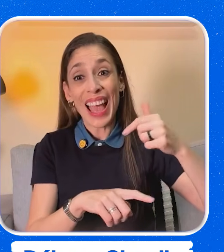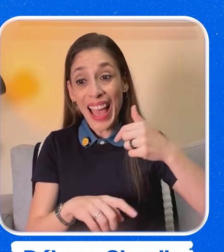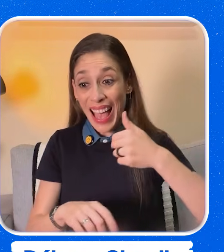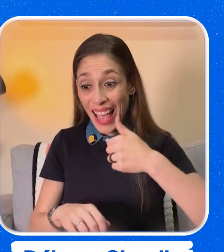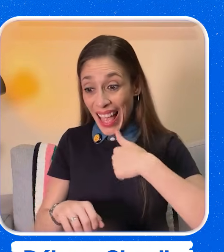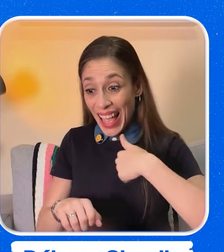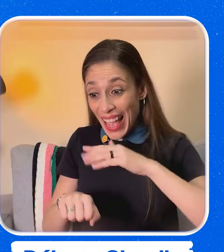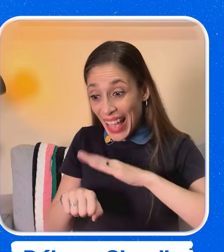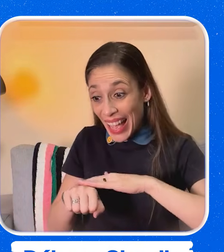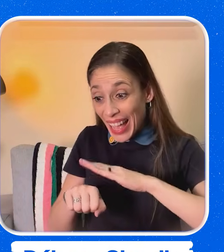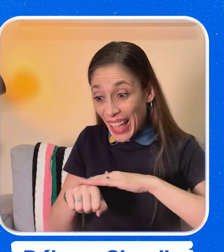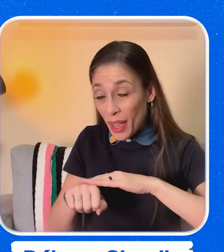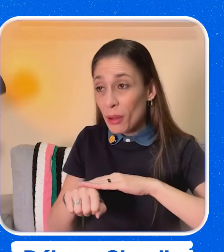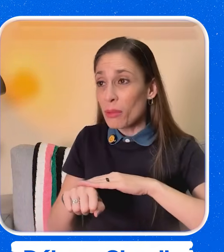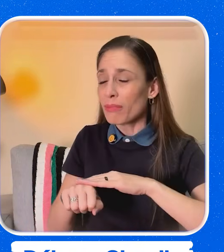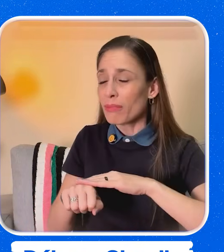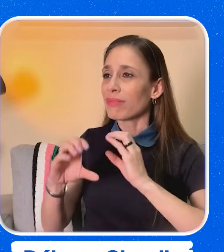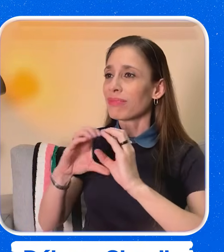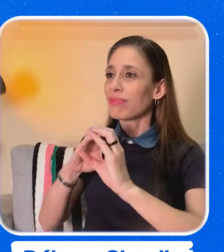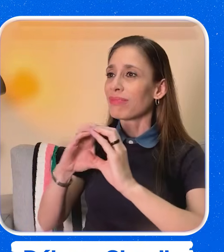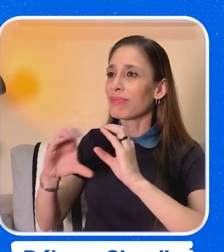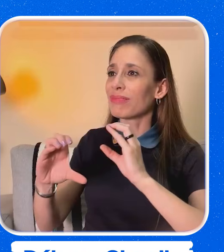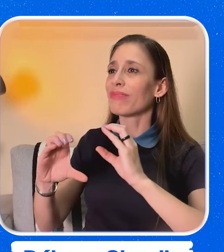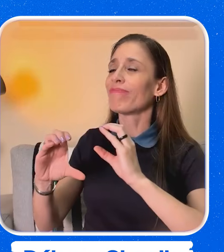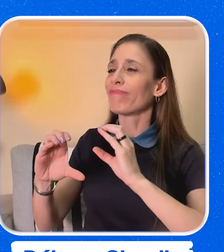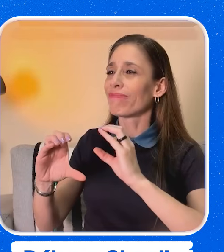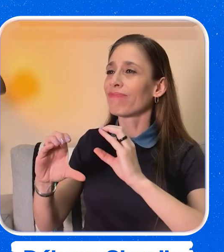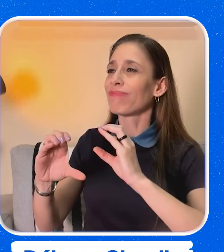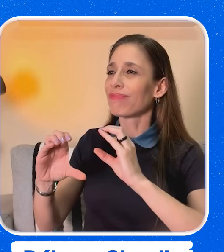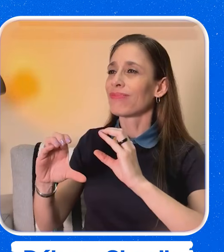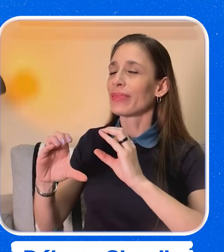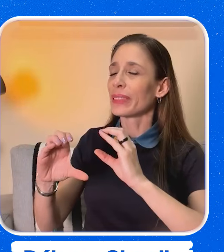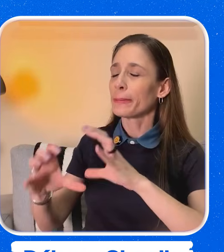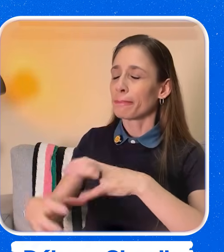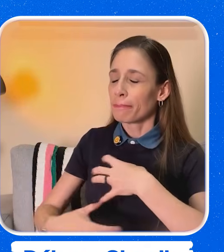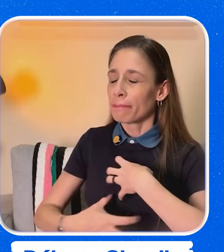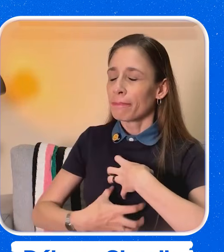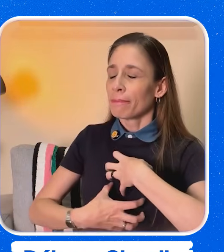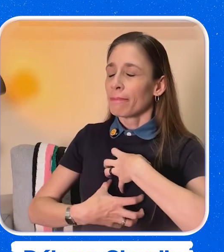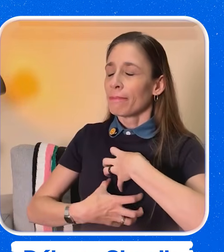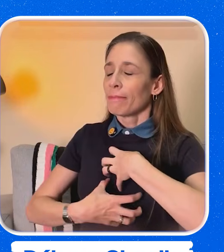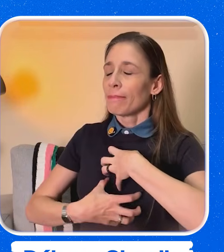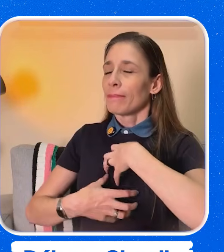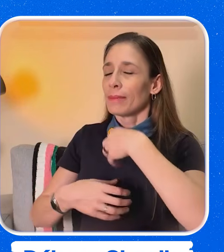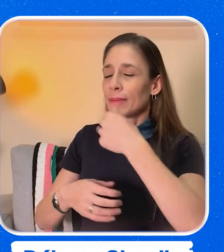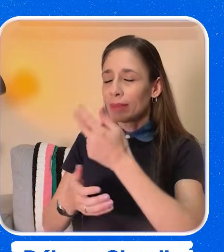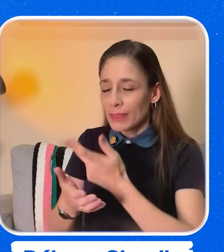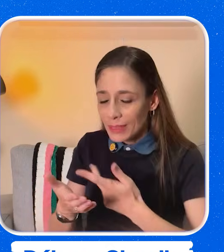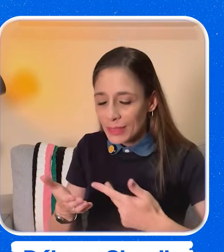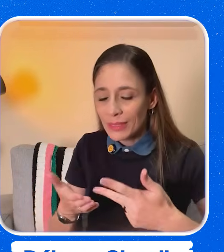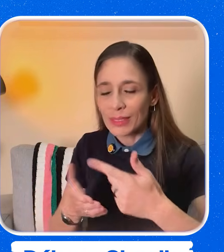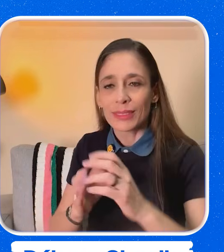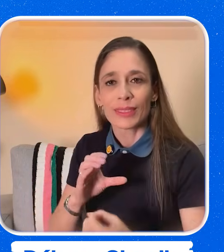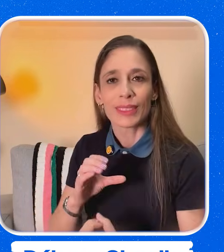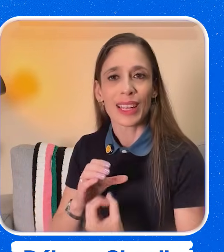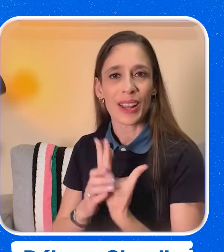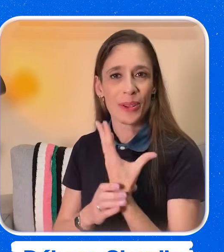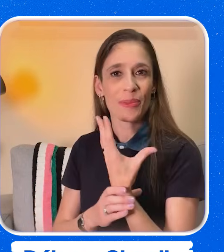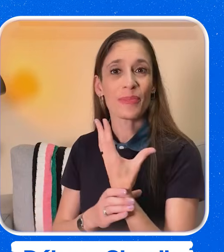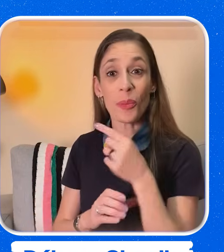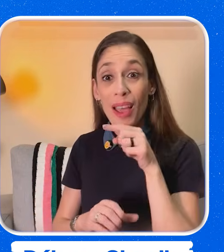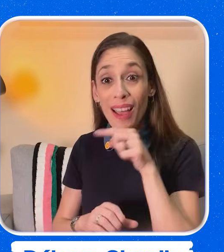não houvesse essa comunicação, ia ser só um desenho que talvez não expressasse